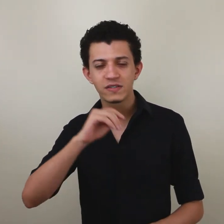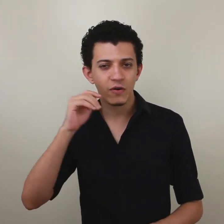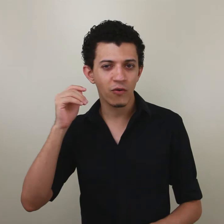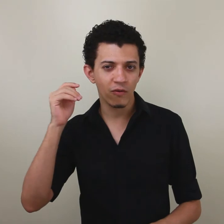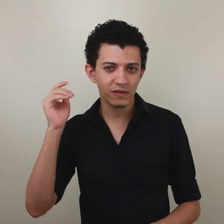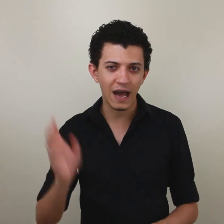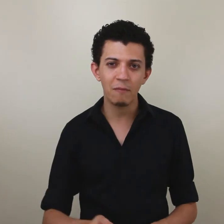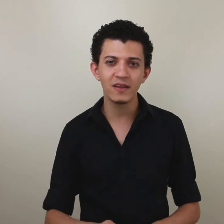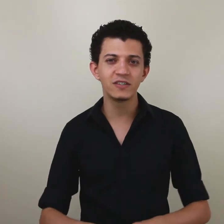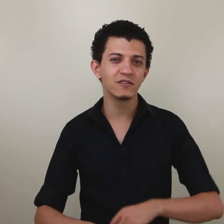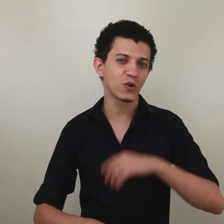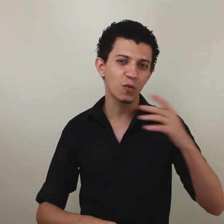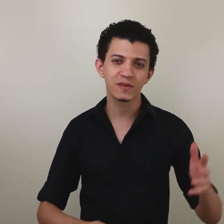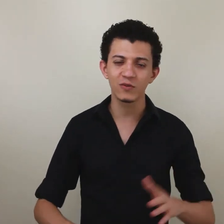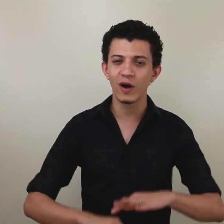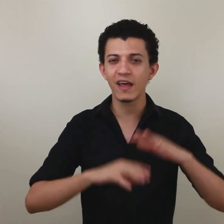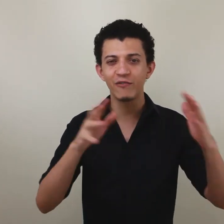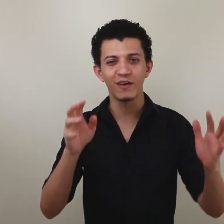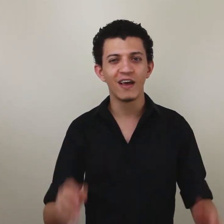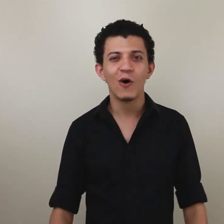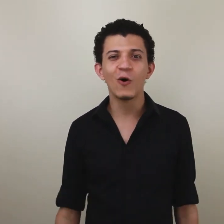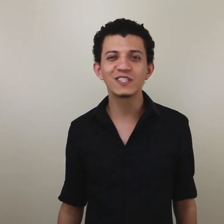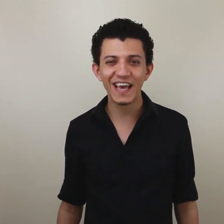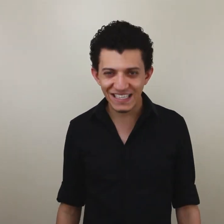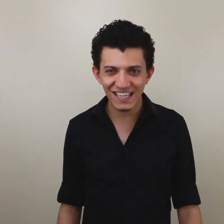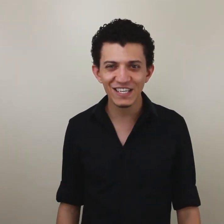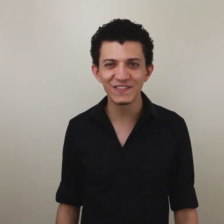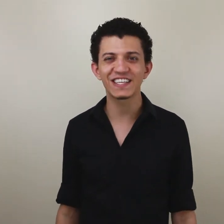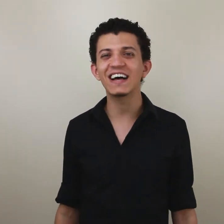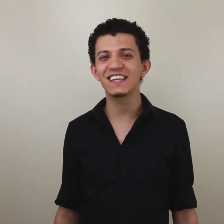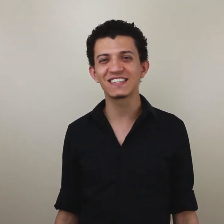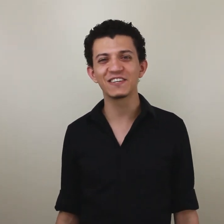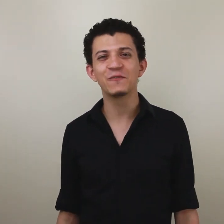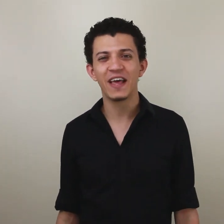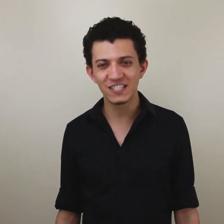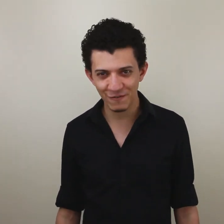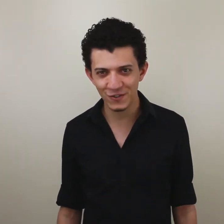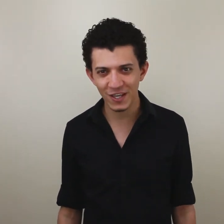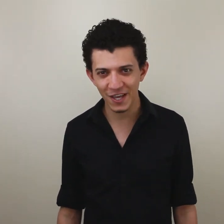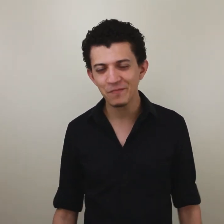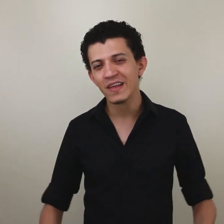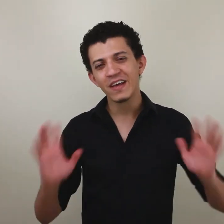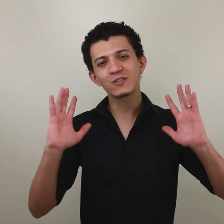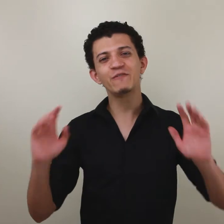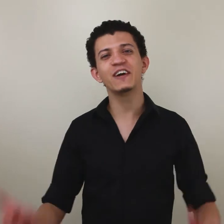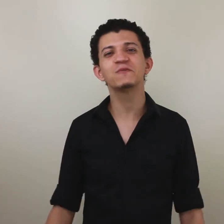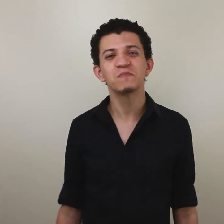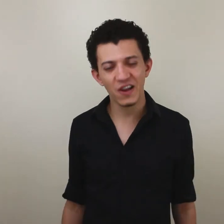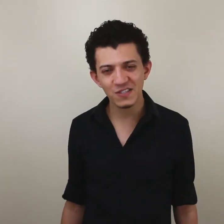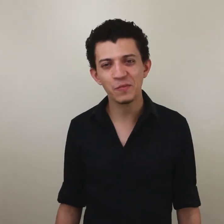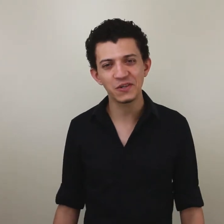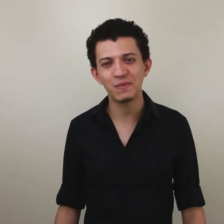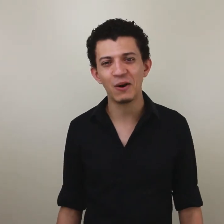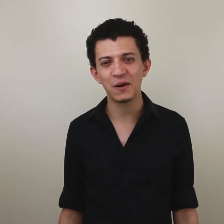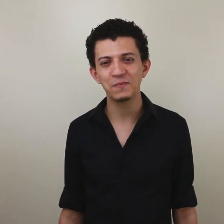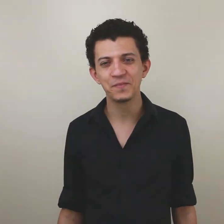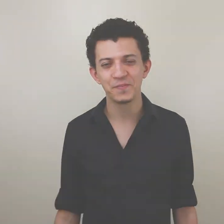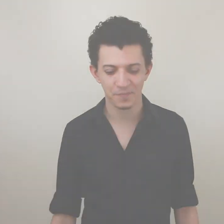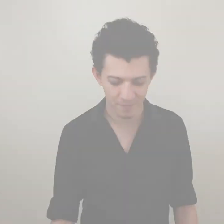seu tablet no seu computador e onde quer que seja que você está pensando esse vídeo aqui eu te vejo nossa próxima aula